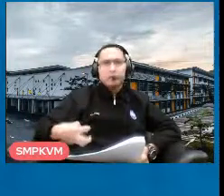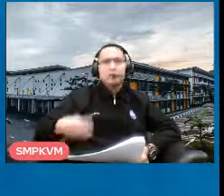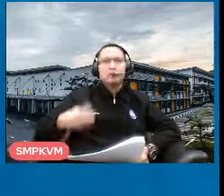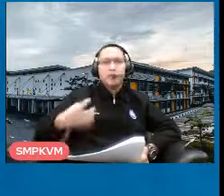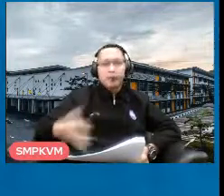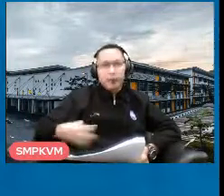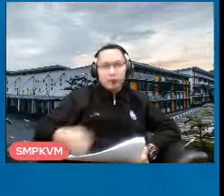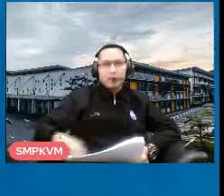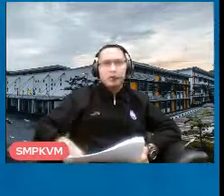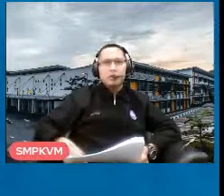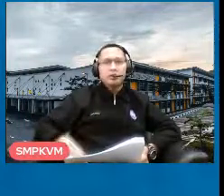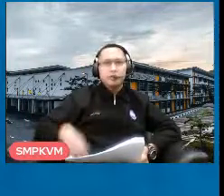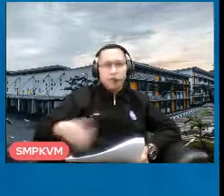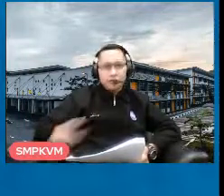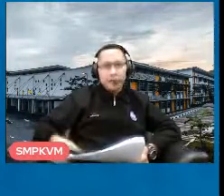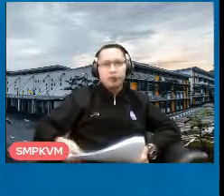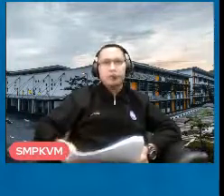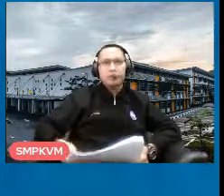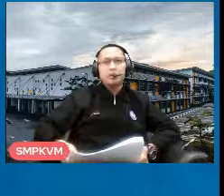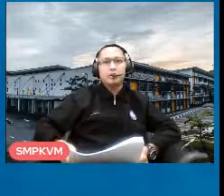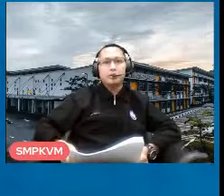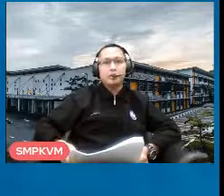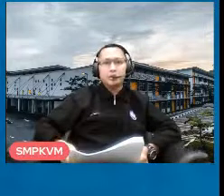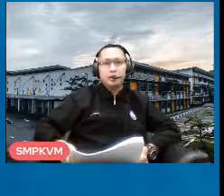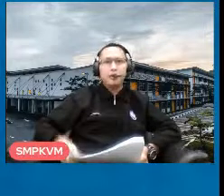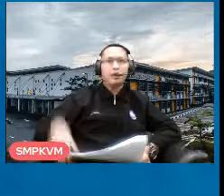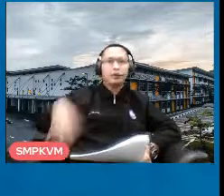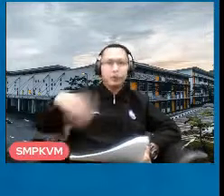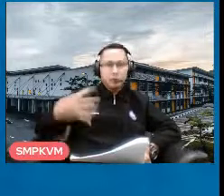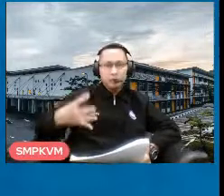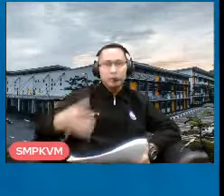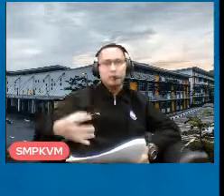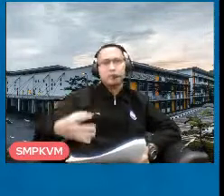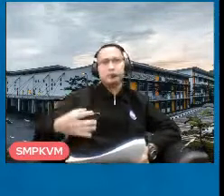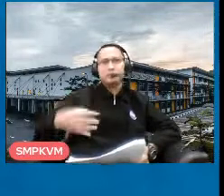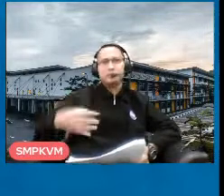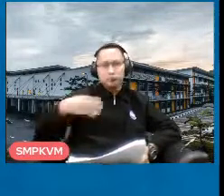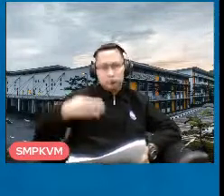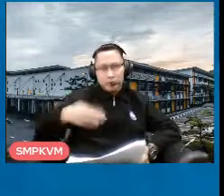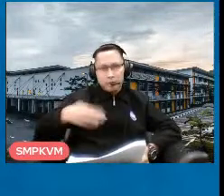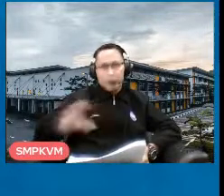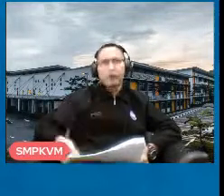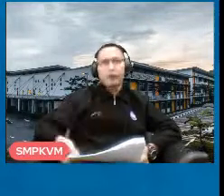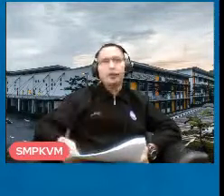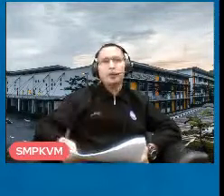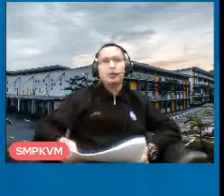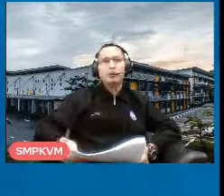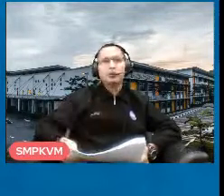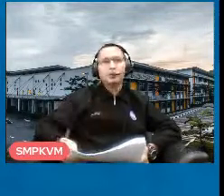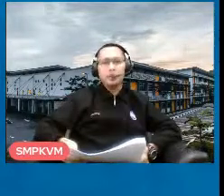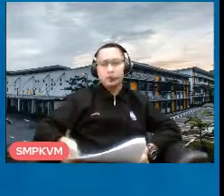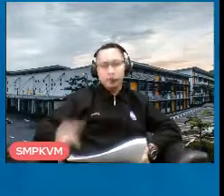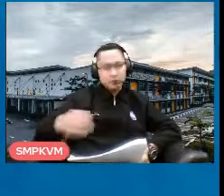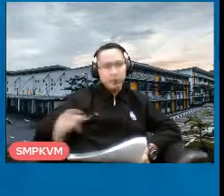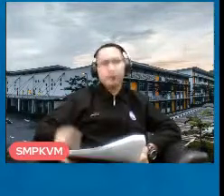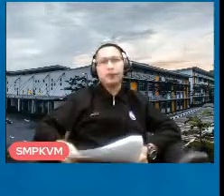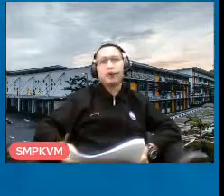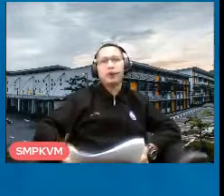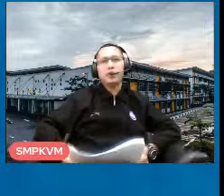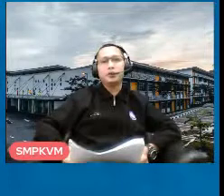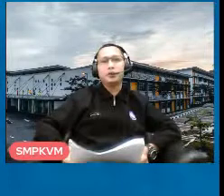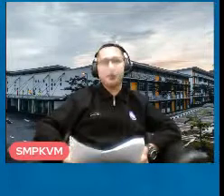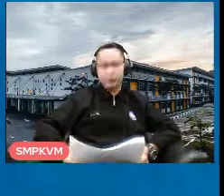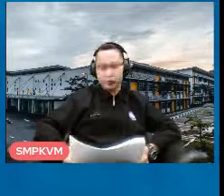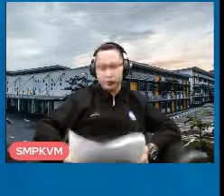berat saya kepanggih sirsak dan kalau betul dapat hukuman kalau tak betul